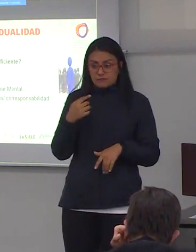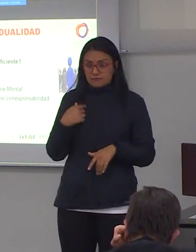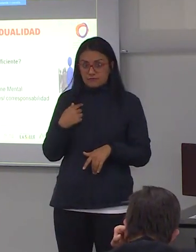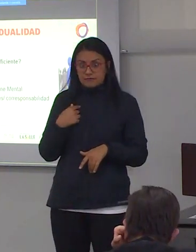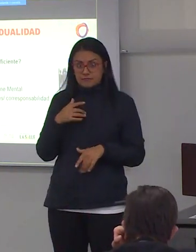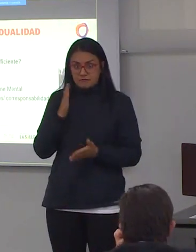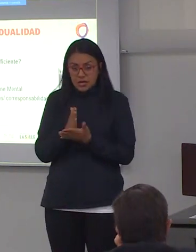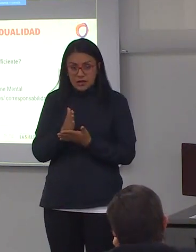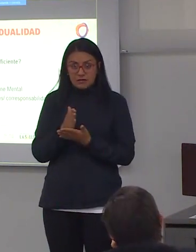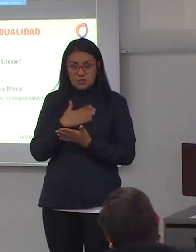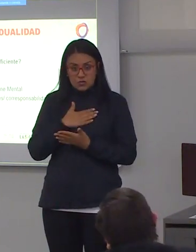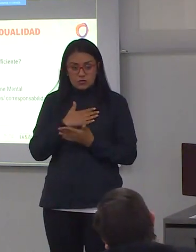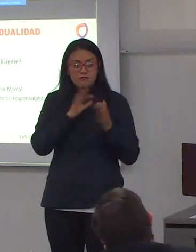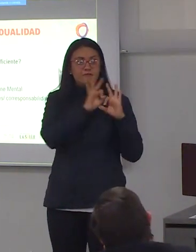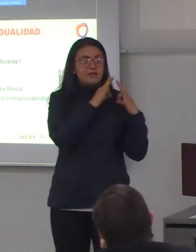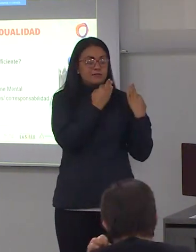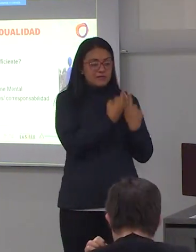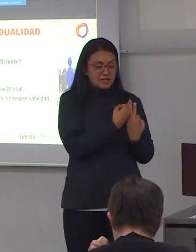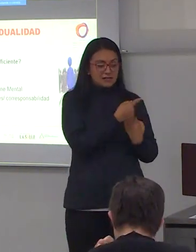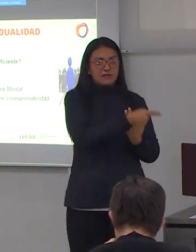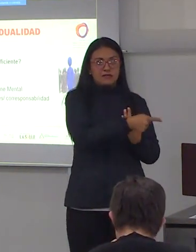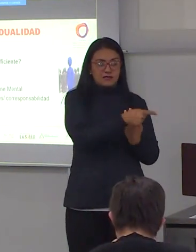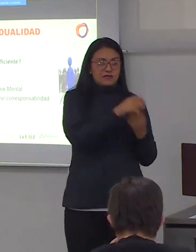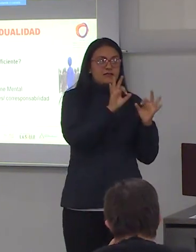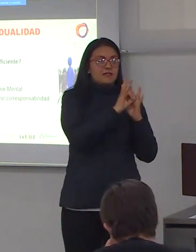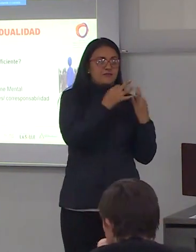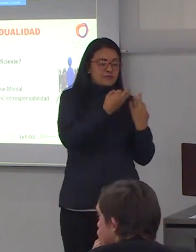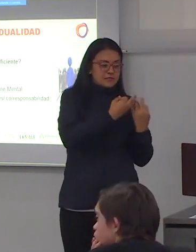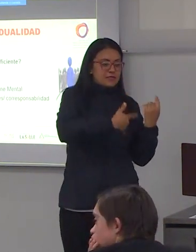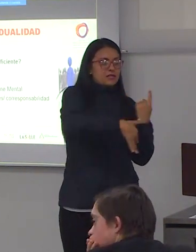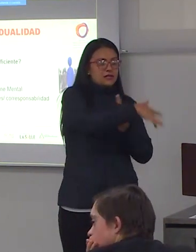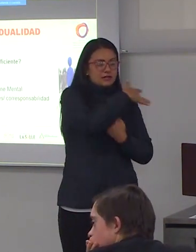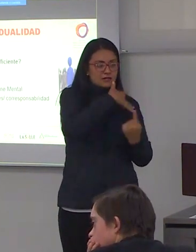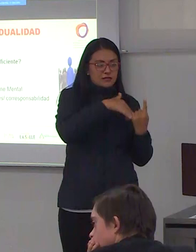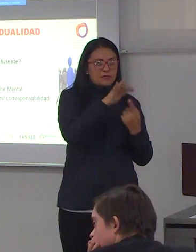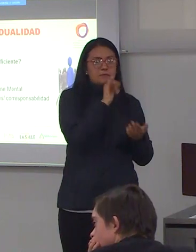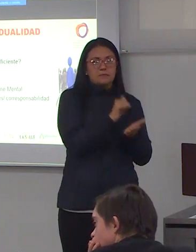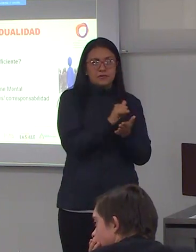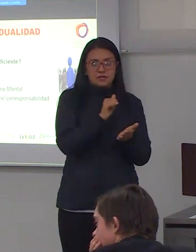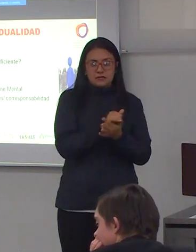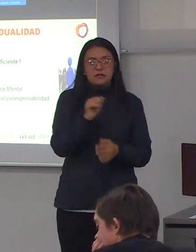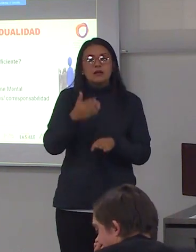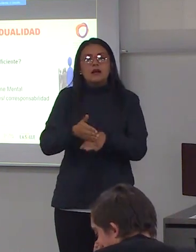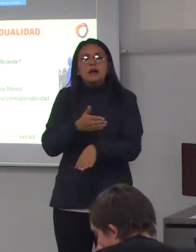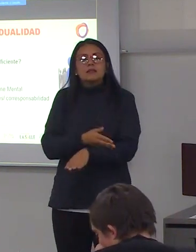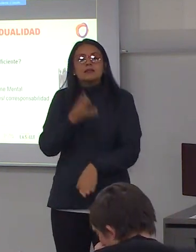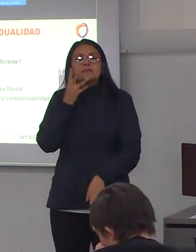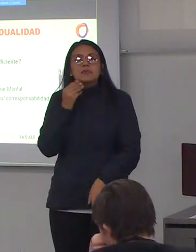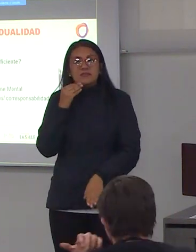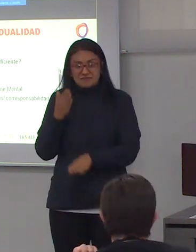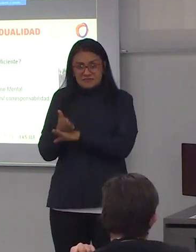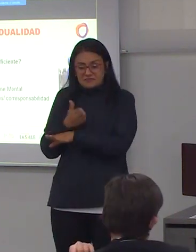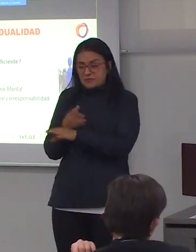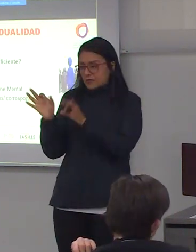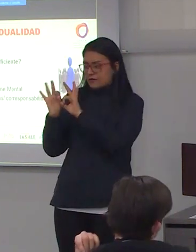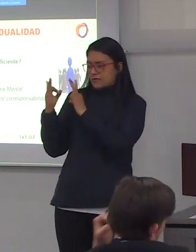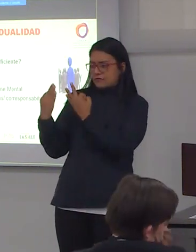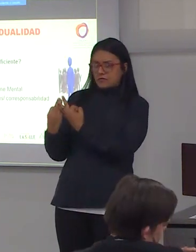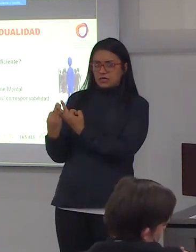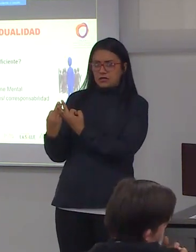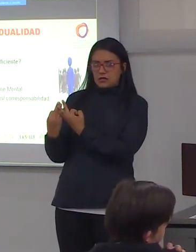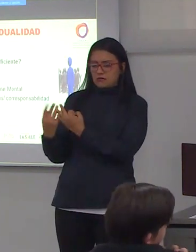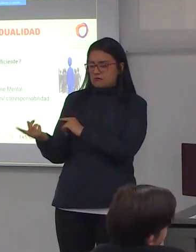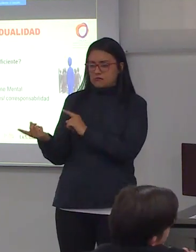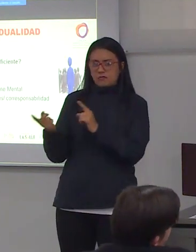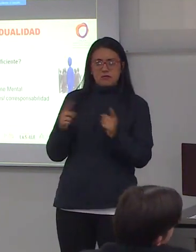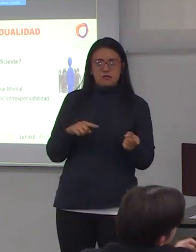familia y la familia empieza también a girar alrededor de esto y en nuestra experiencia muchas familias llegan y se vuelven de